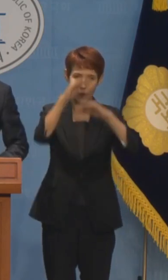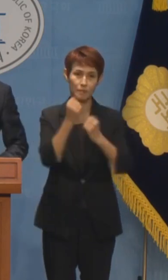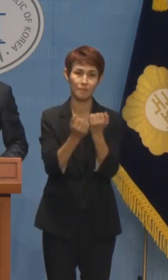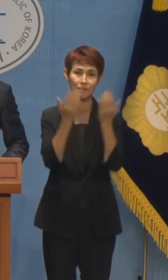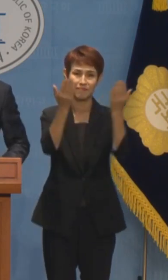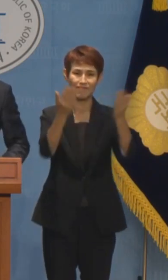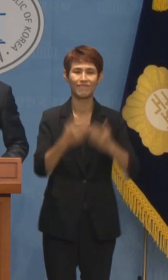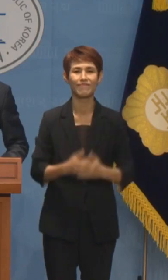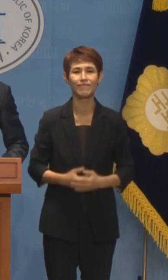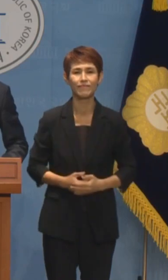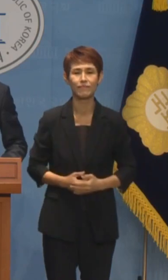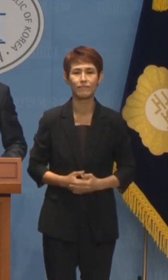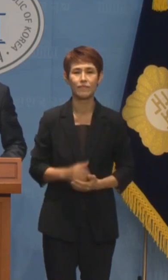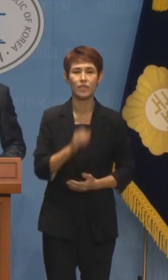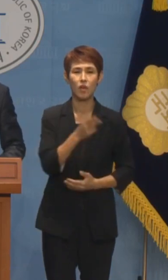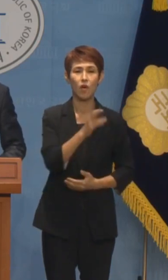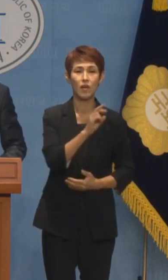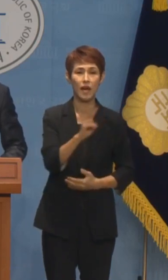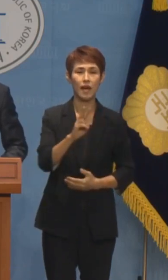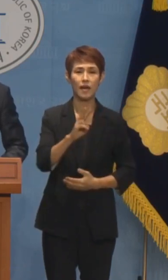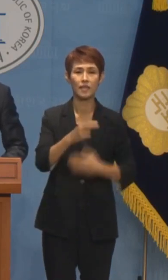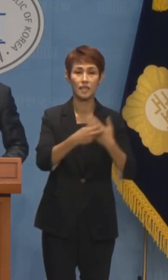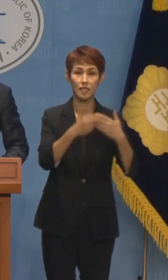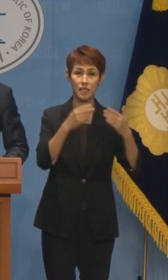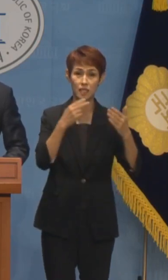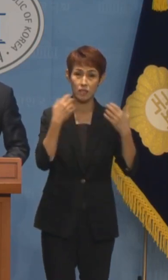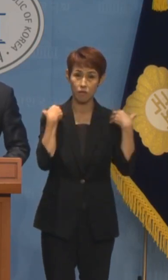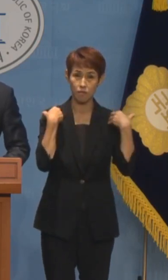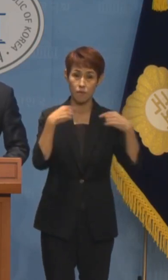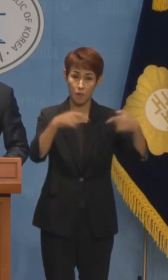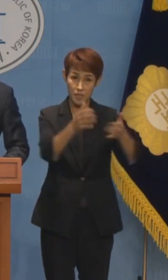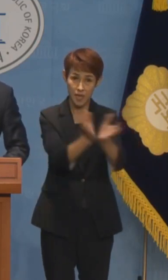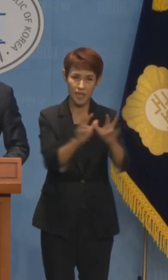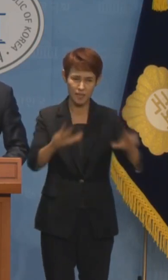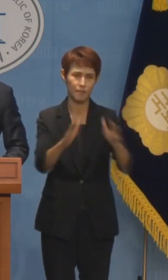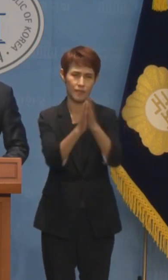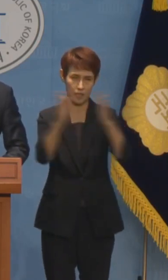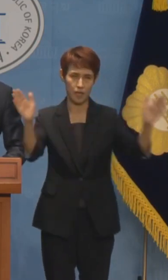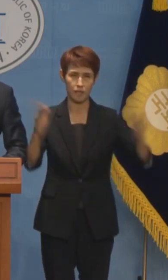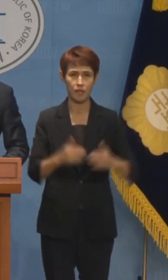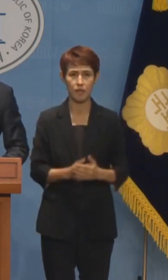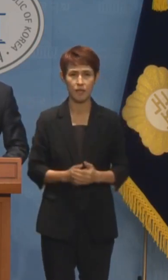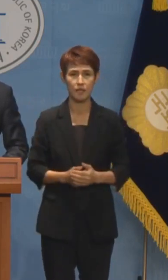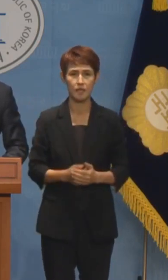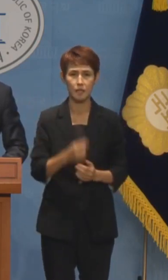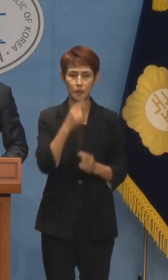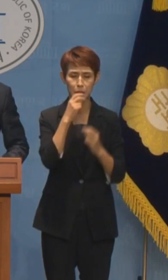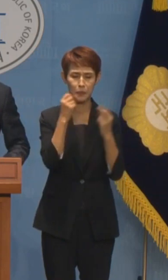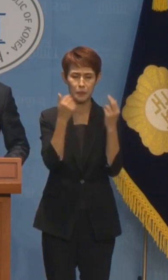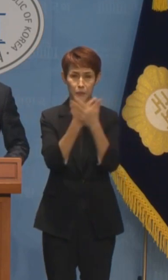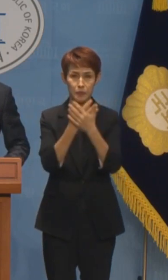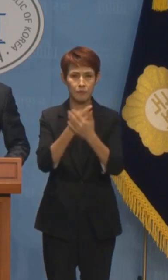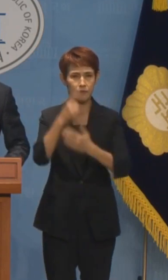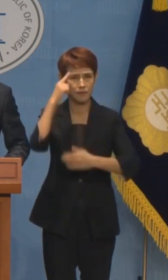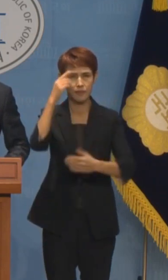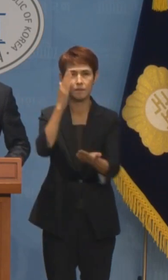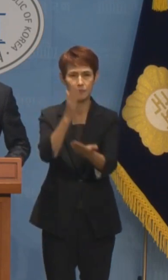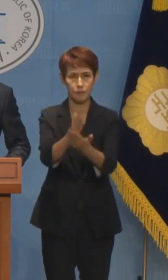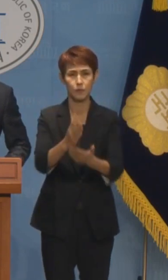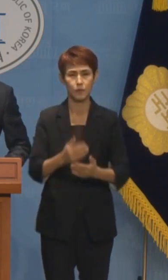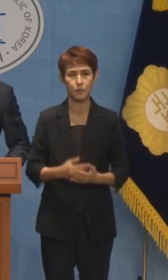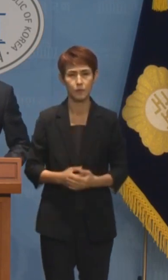발표하겠습니다 여야 의정 협의체 즉시 가동합니다 시간 끌기와 물타기 시도 꿈도 꾸지 마시기